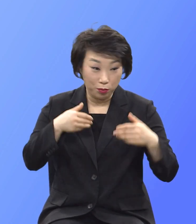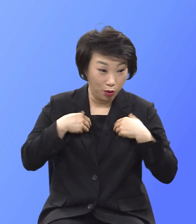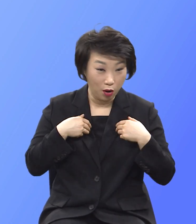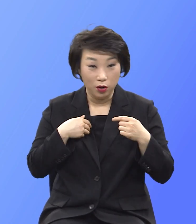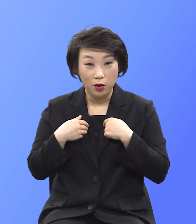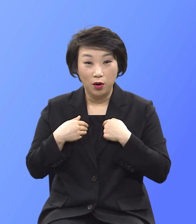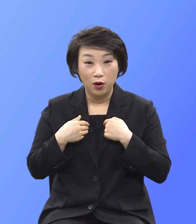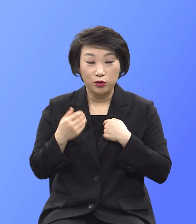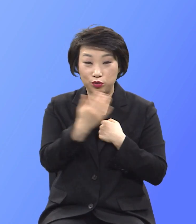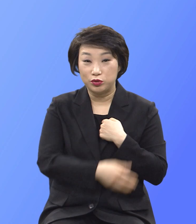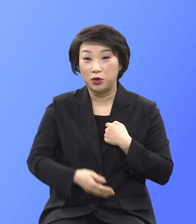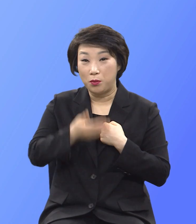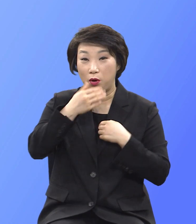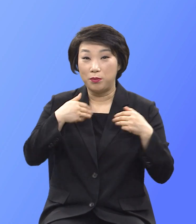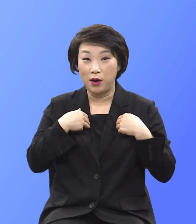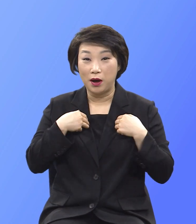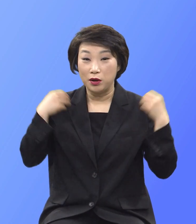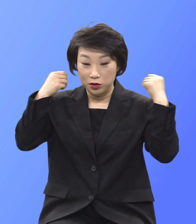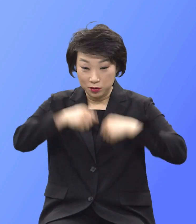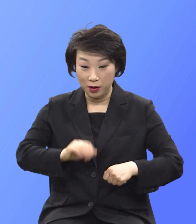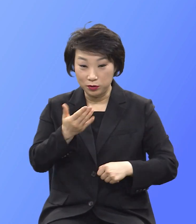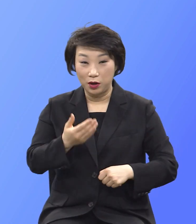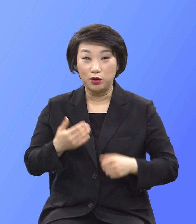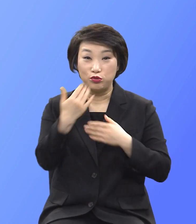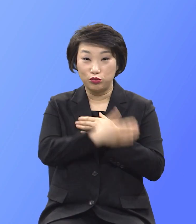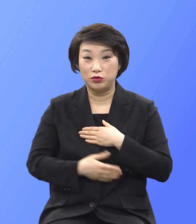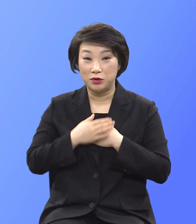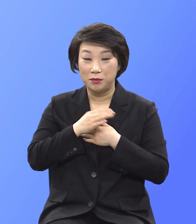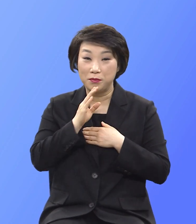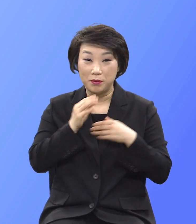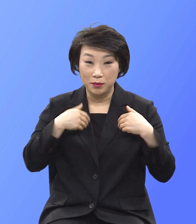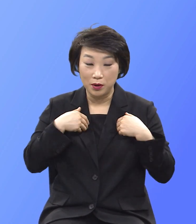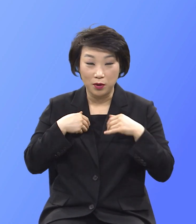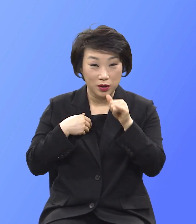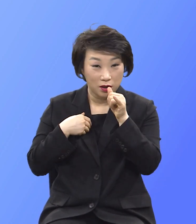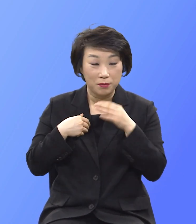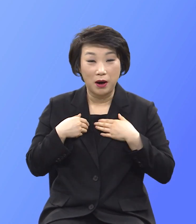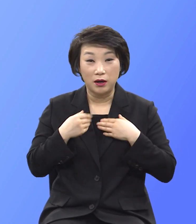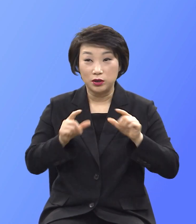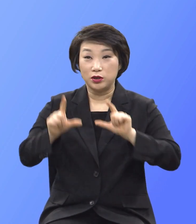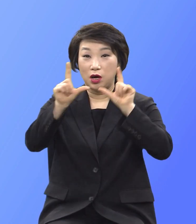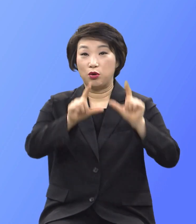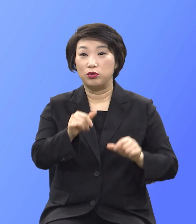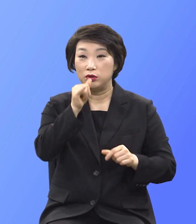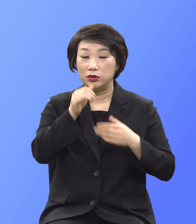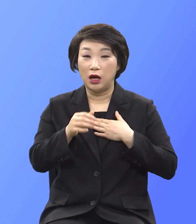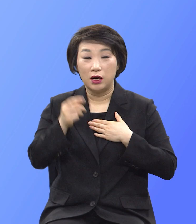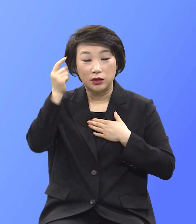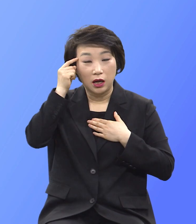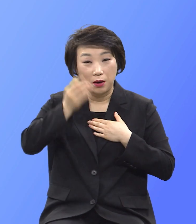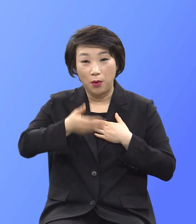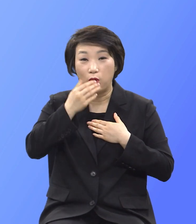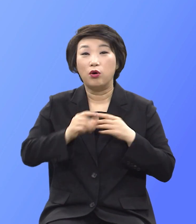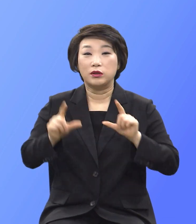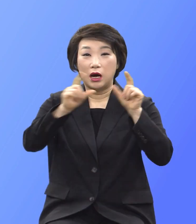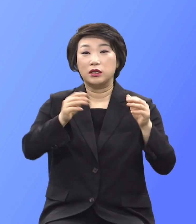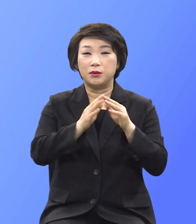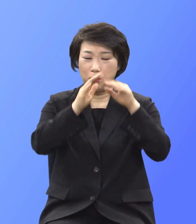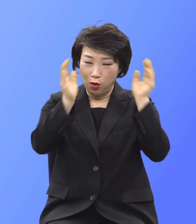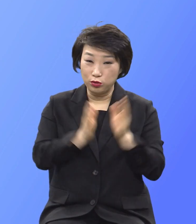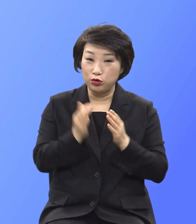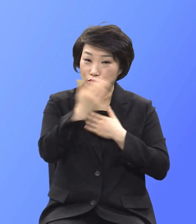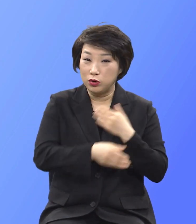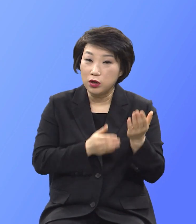것이 육신이 먹어야 되고 입어야 되는 것이 육신이 입어야 되고 내가 살고 있는 의식주가 다